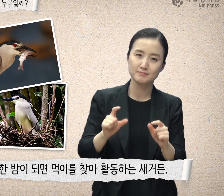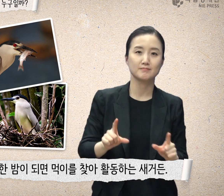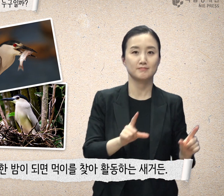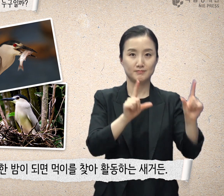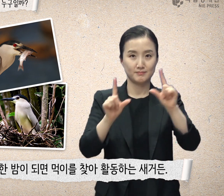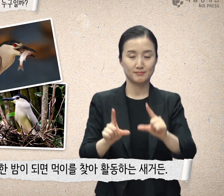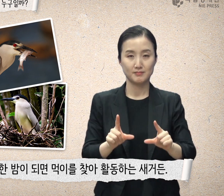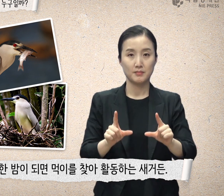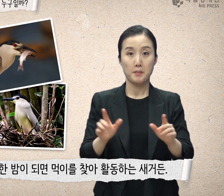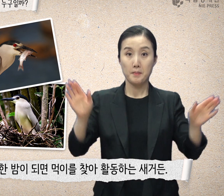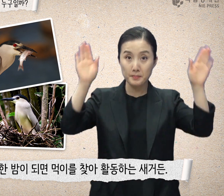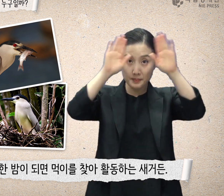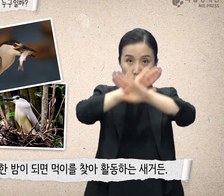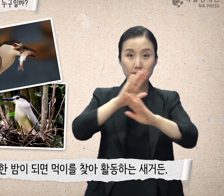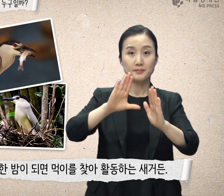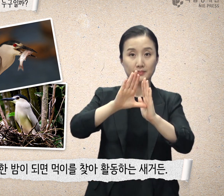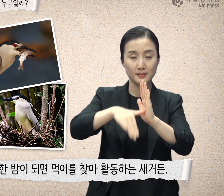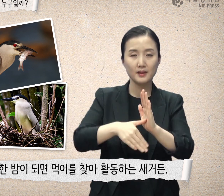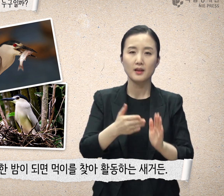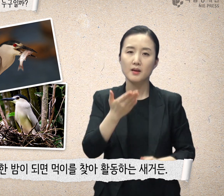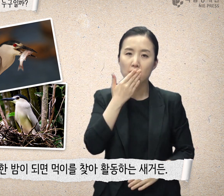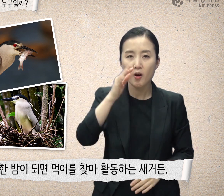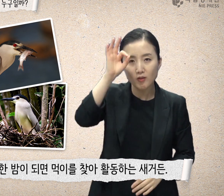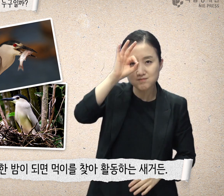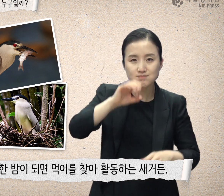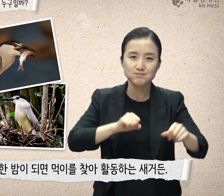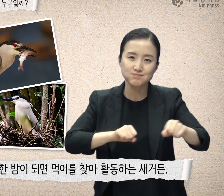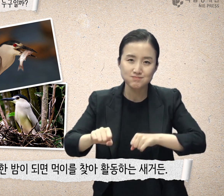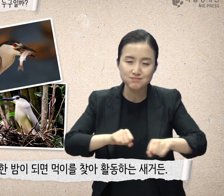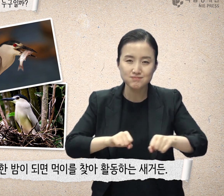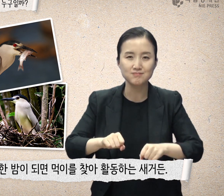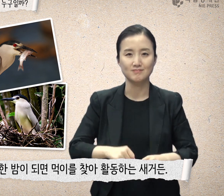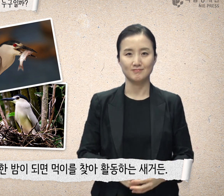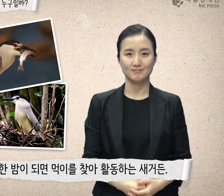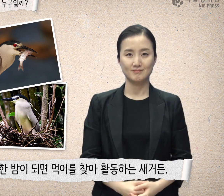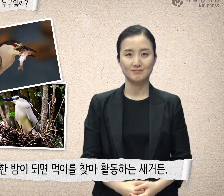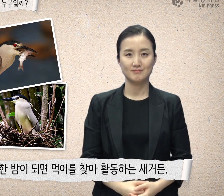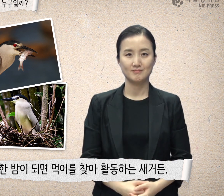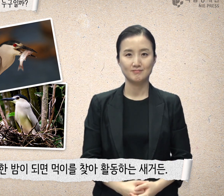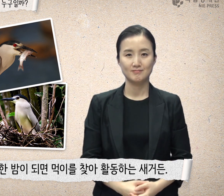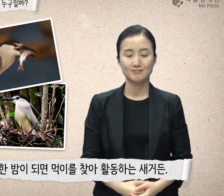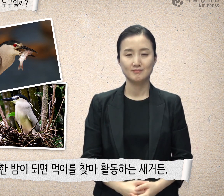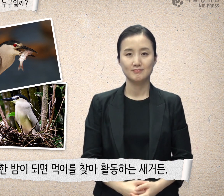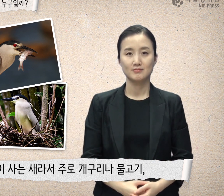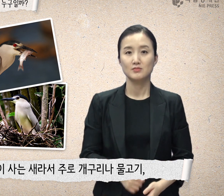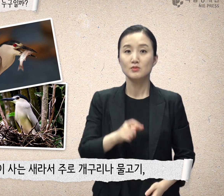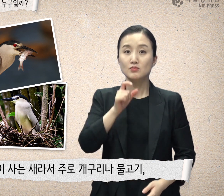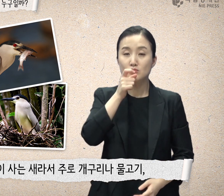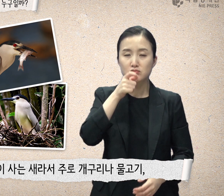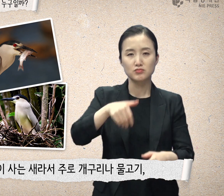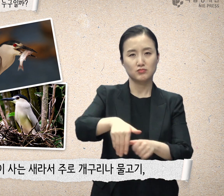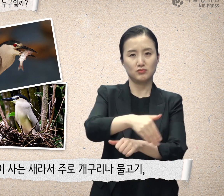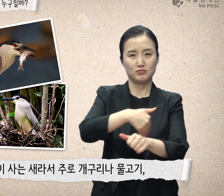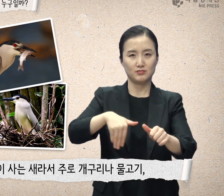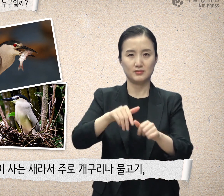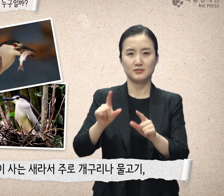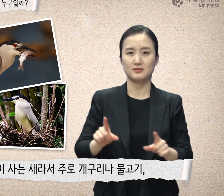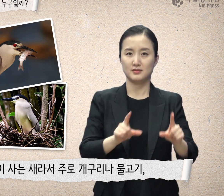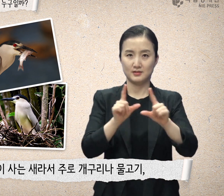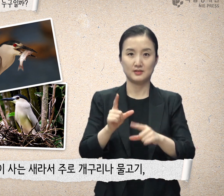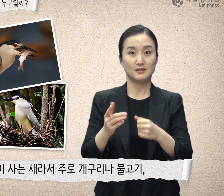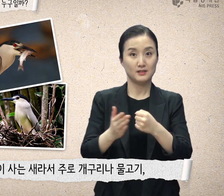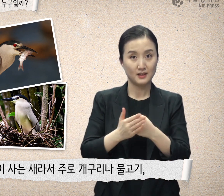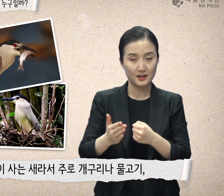주로 어두컴컴한 밤이 되면 먹이를 찾아 활동하는 새 것 은 물 가까이 사는 3